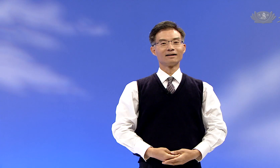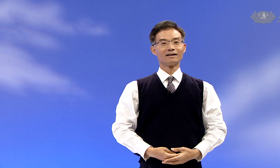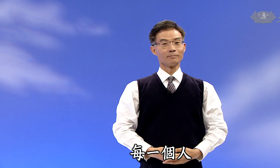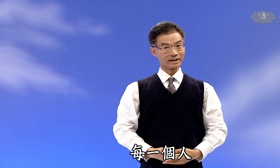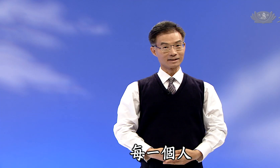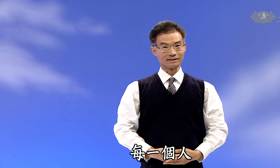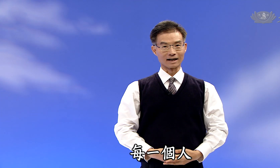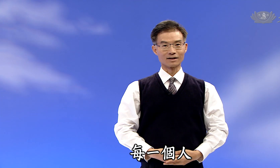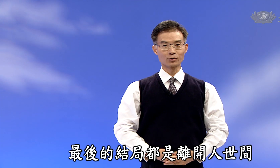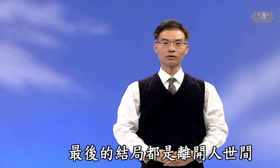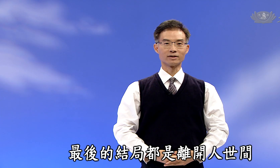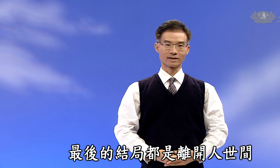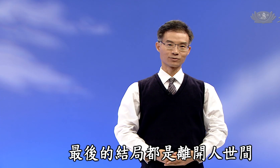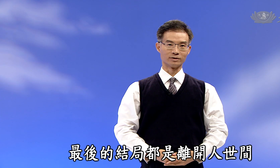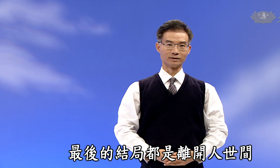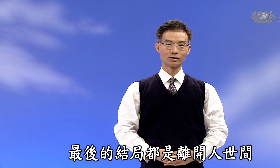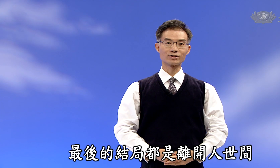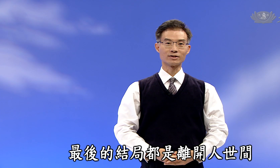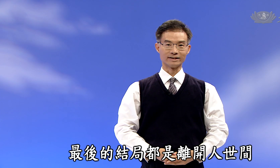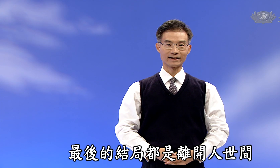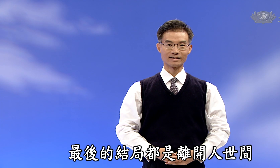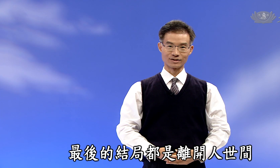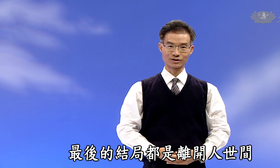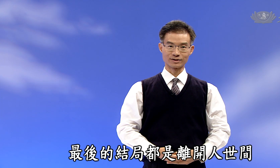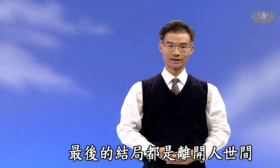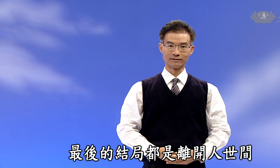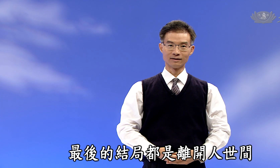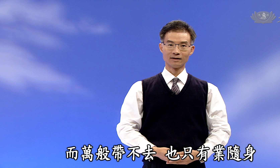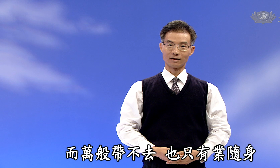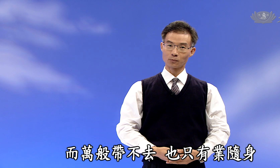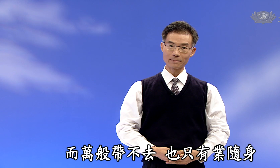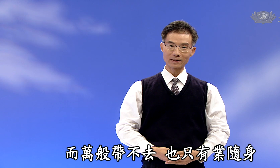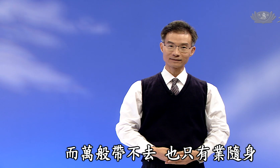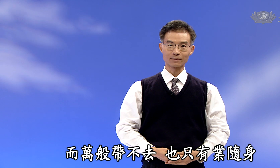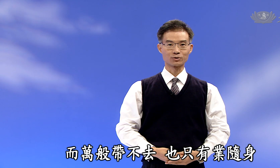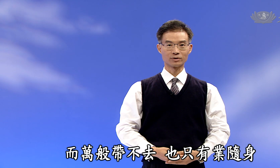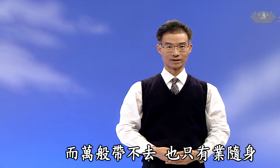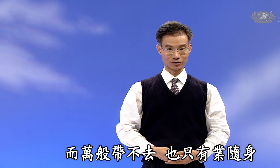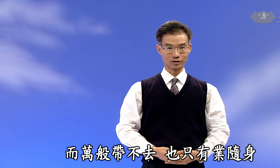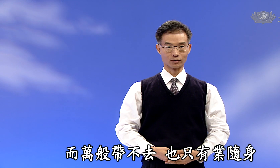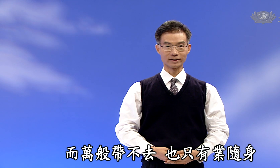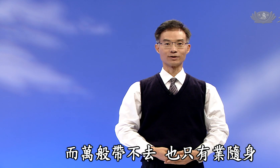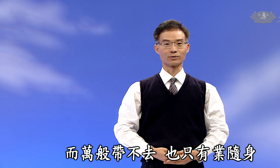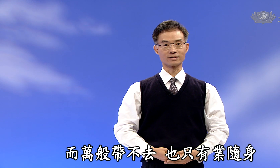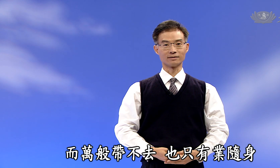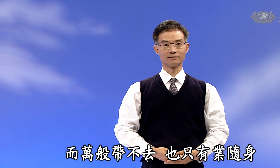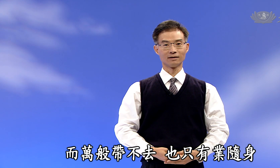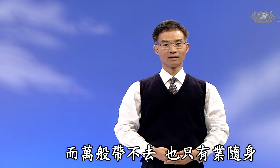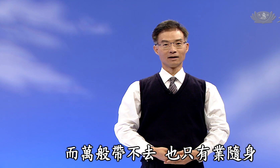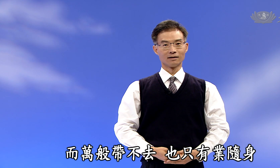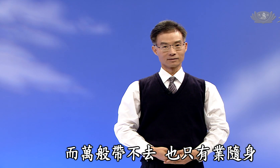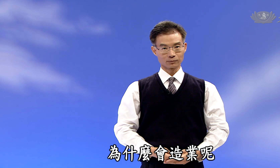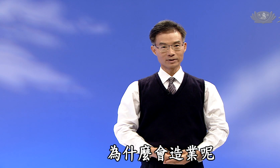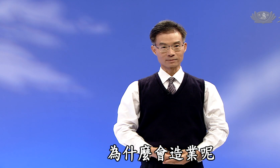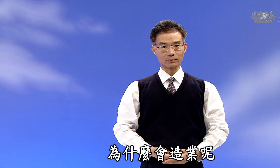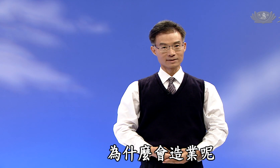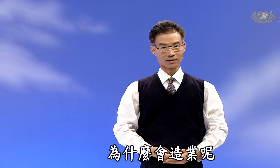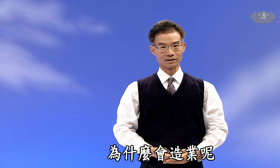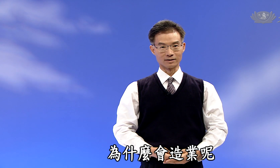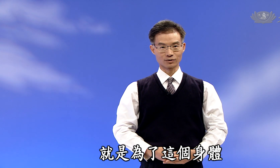每一个人啊，最后的结局呢，都是离开人世间，而万般带不去，也只有业随身。为什么会造业呢？就是为